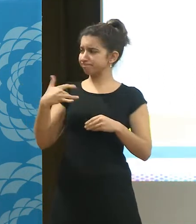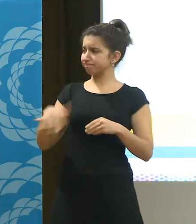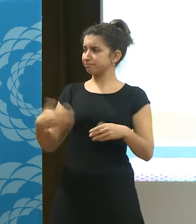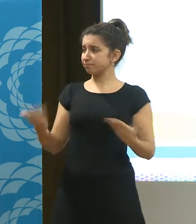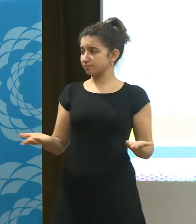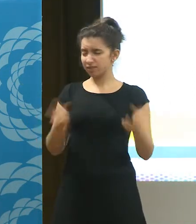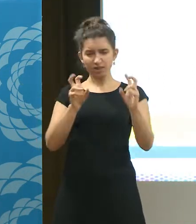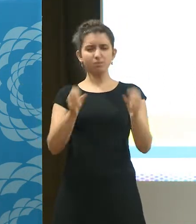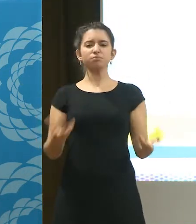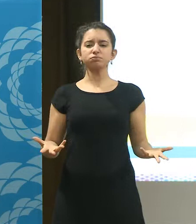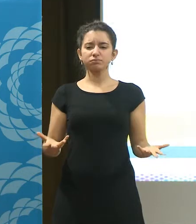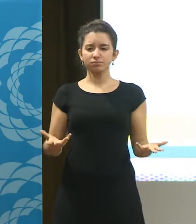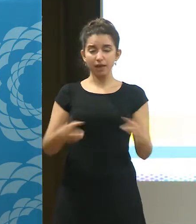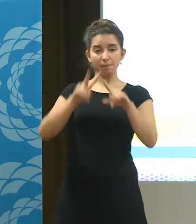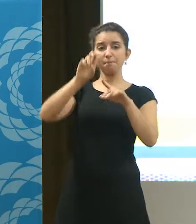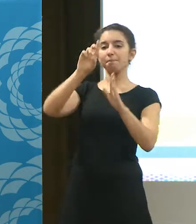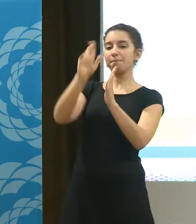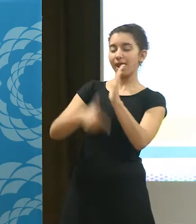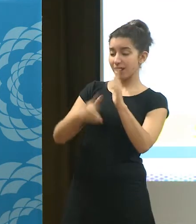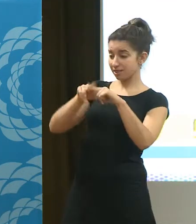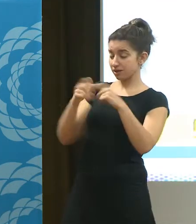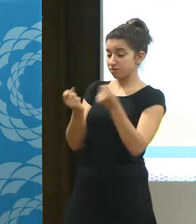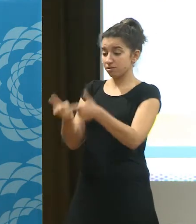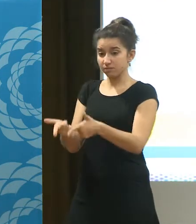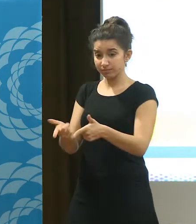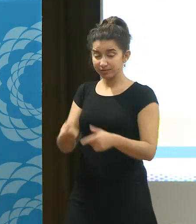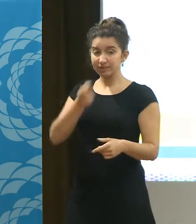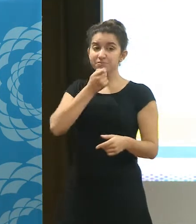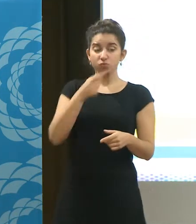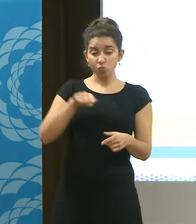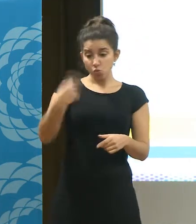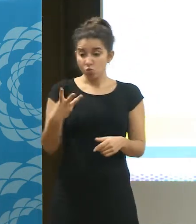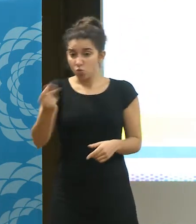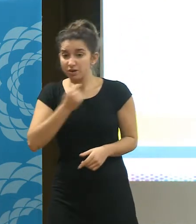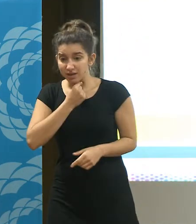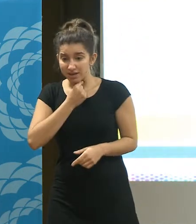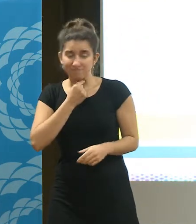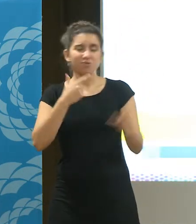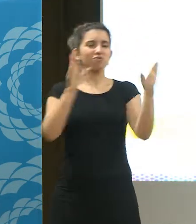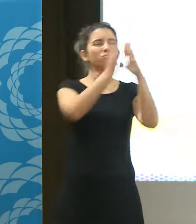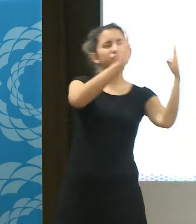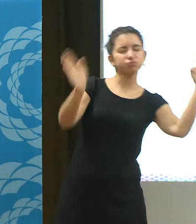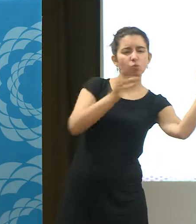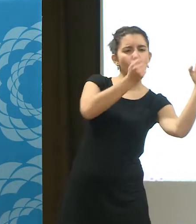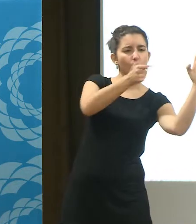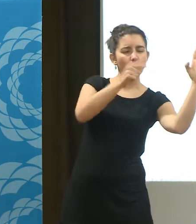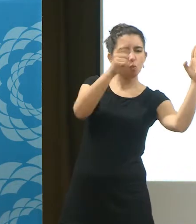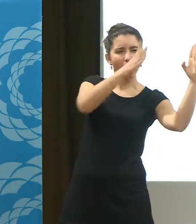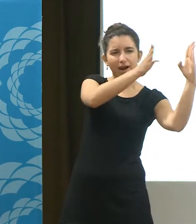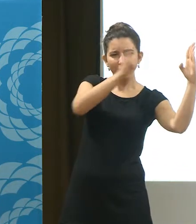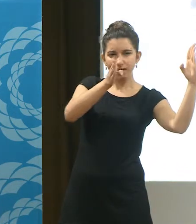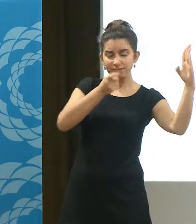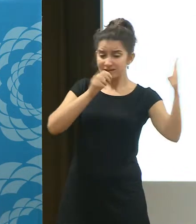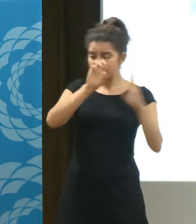que ver esto? Esto tiene que ver también con el plan técnico. El día de mañana, si nosotros queremos acceder a otro equipo, necesitamos saber en qué frecuencia vamos a estar. Y si no es el plan